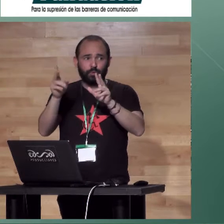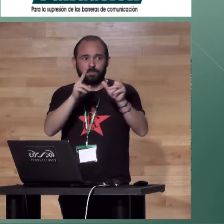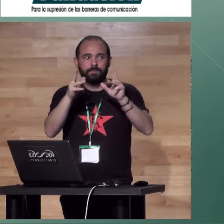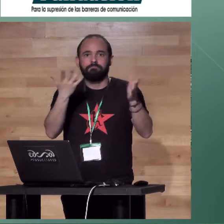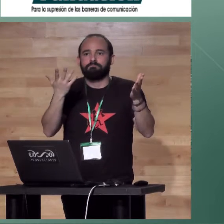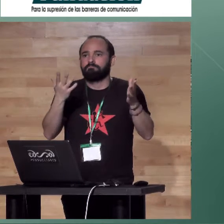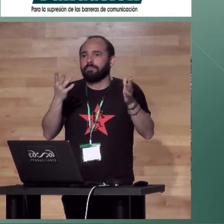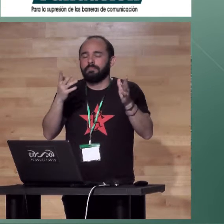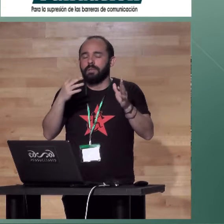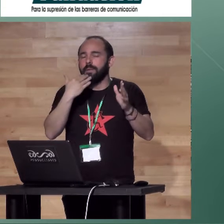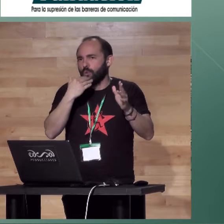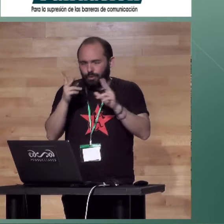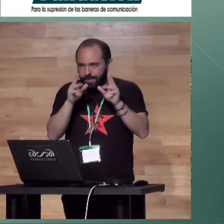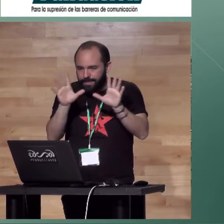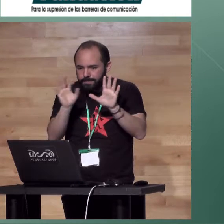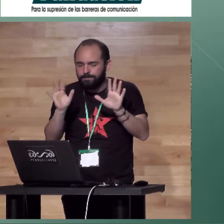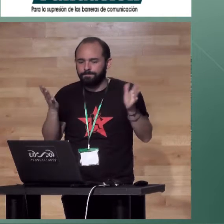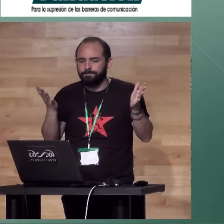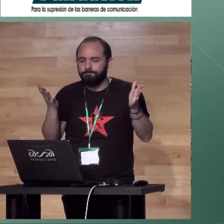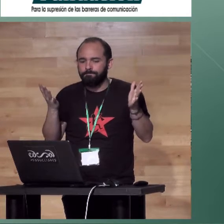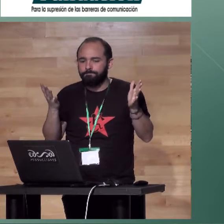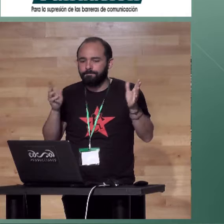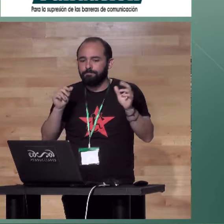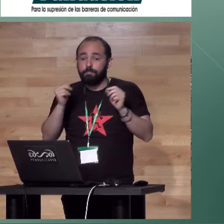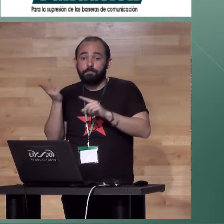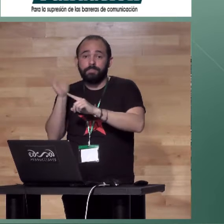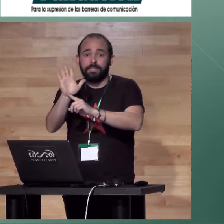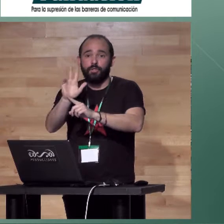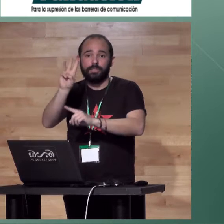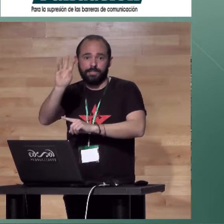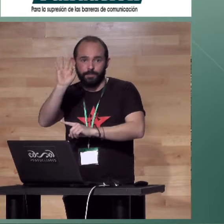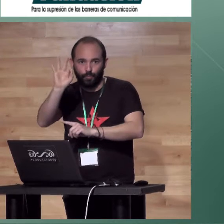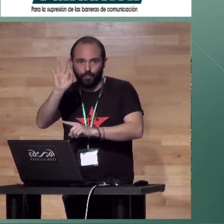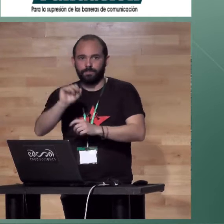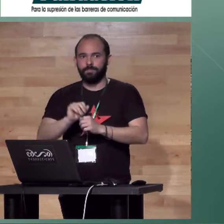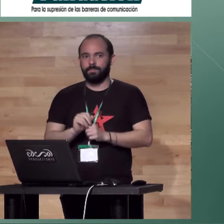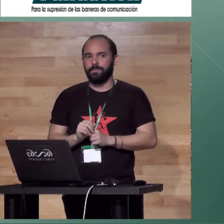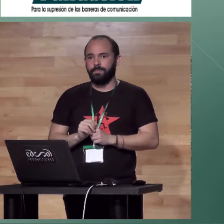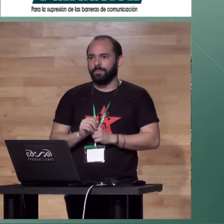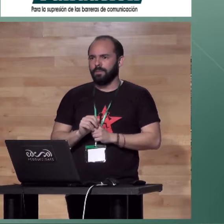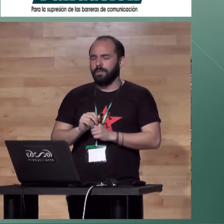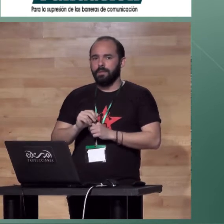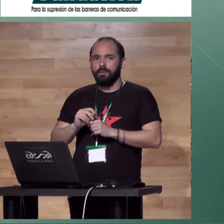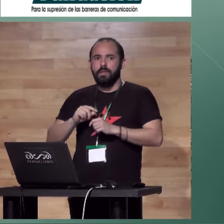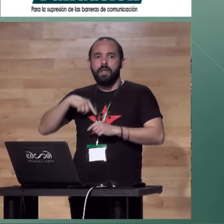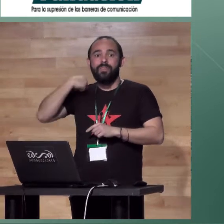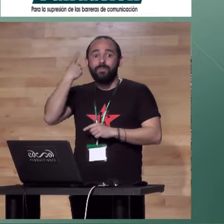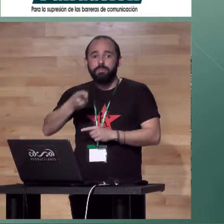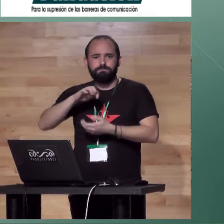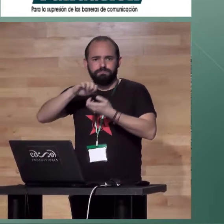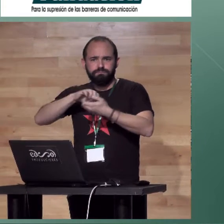pues más o menos unos, se habla de, si en un corto de 10 minutos, pues una presentación, por ejemplo, puede durar unos